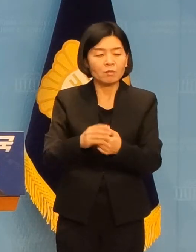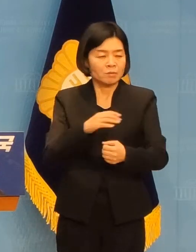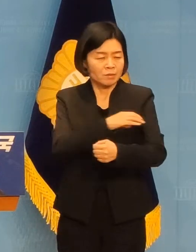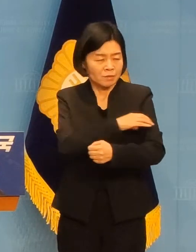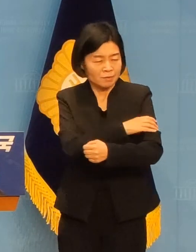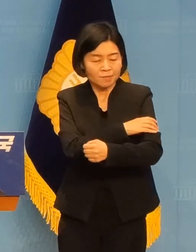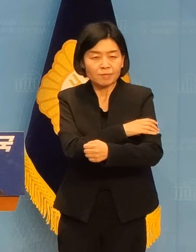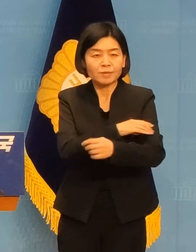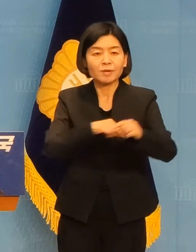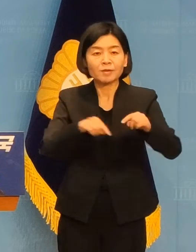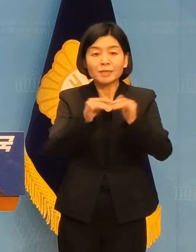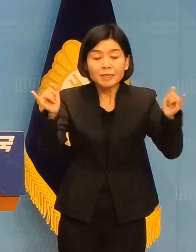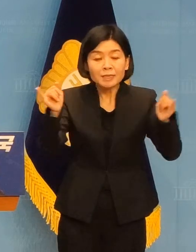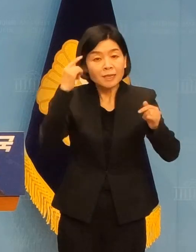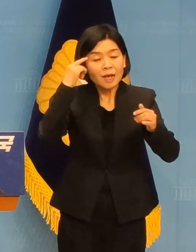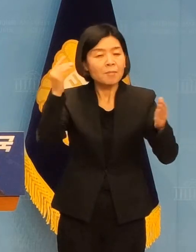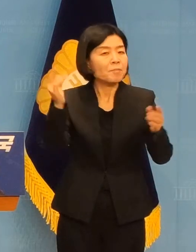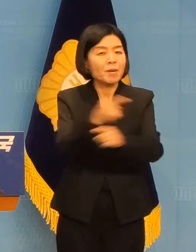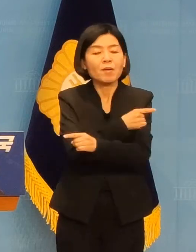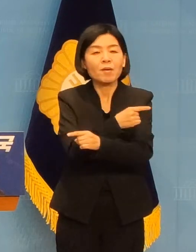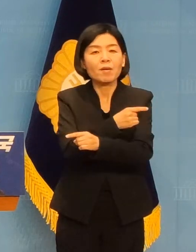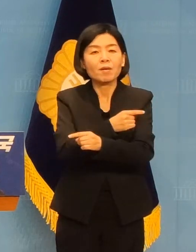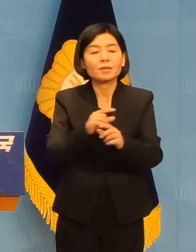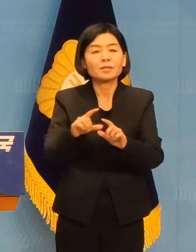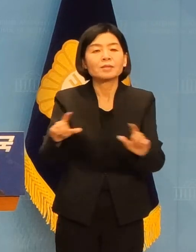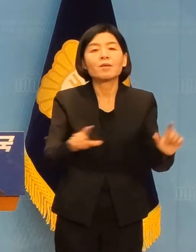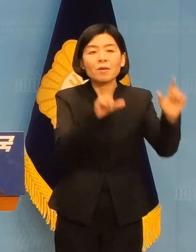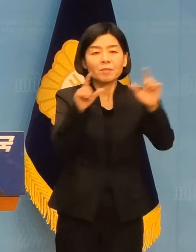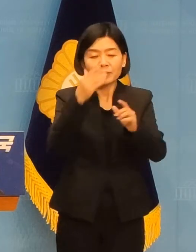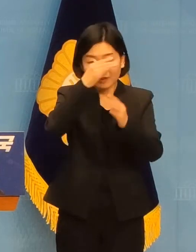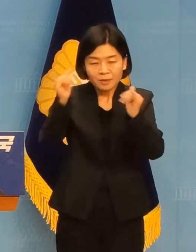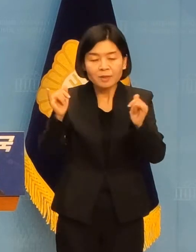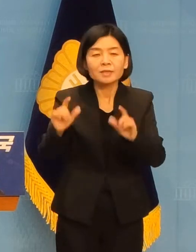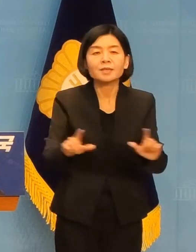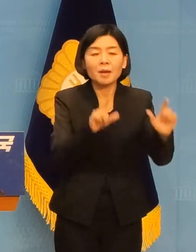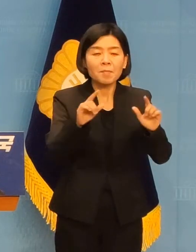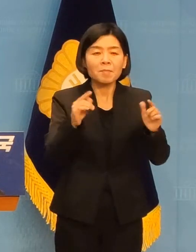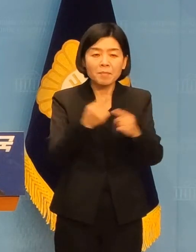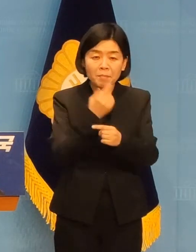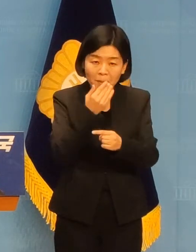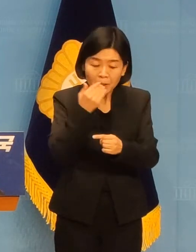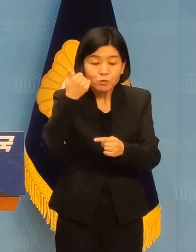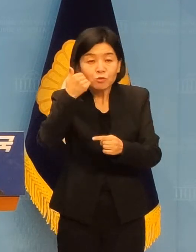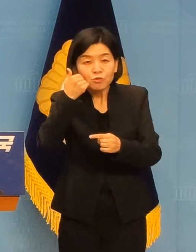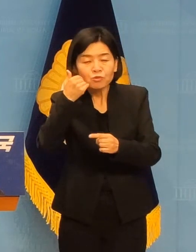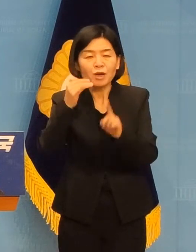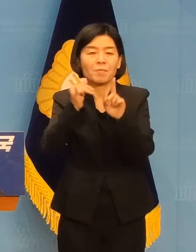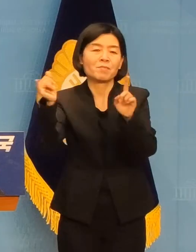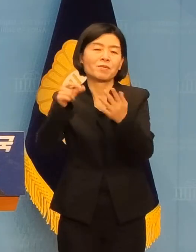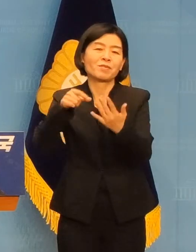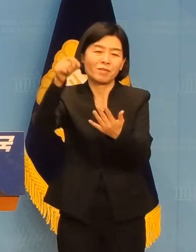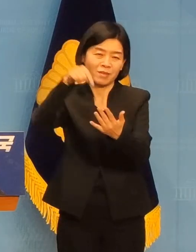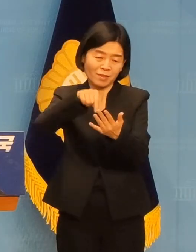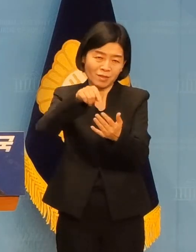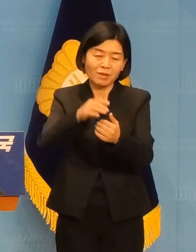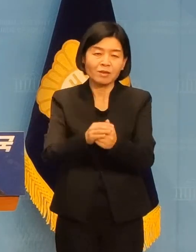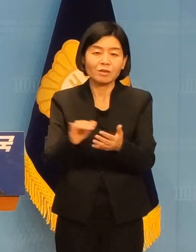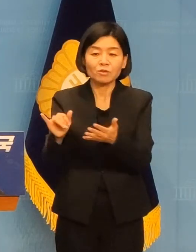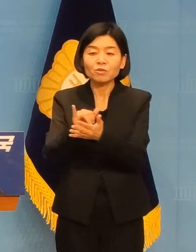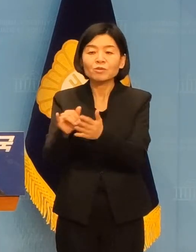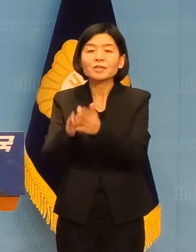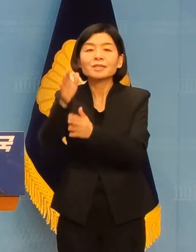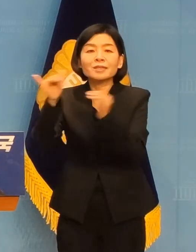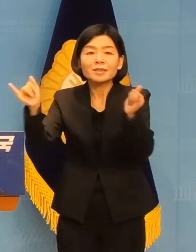서민과 청년의 삶을 바꾸는 담대한 용기를 선택한 것입니다. 뉴욕 시민은 공화당의